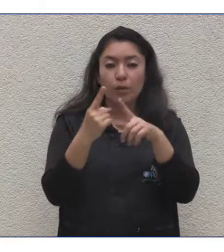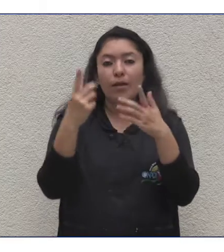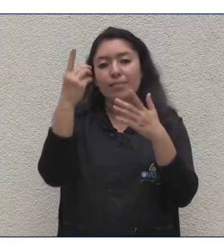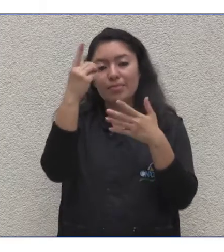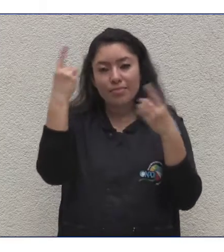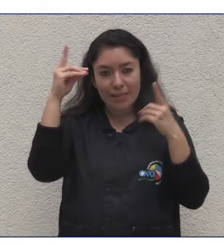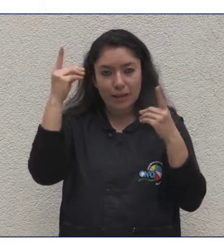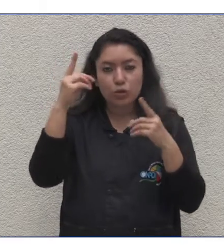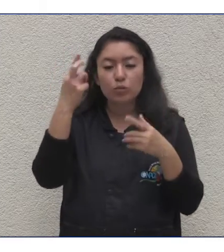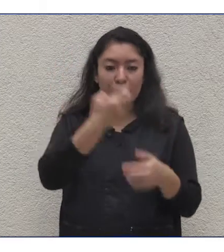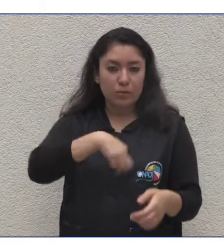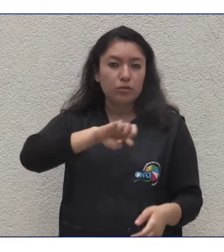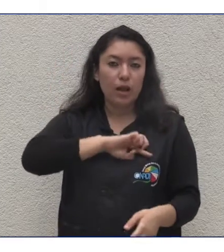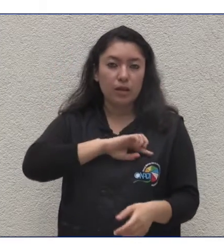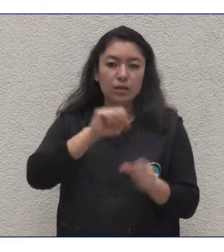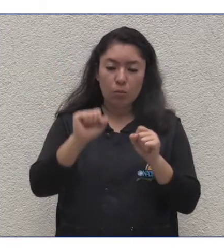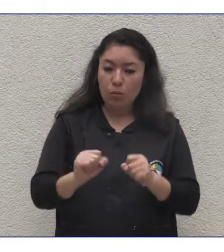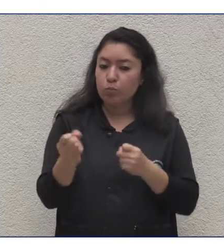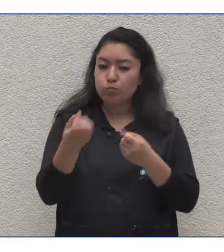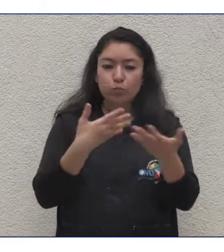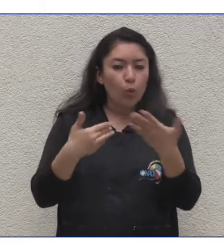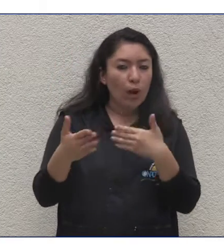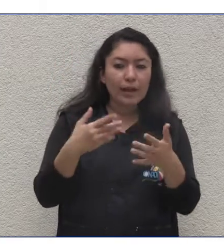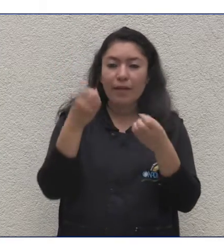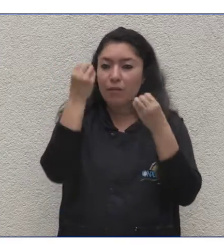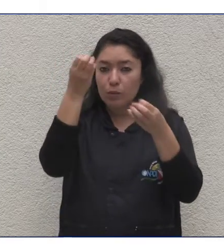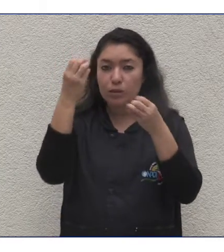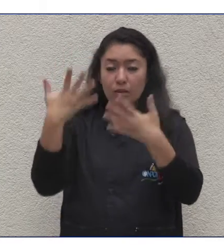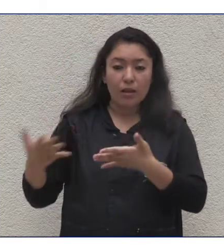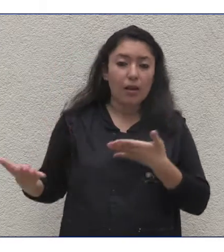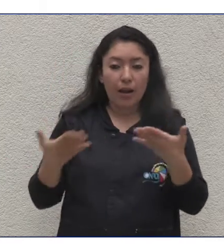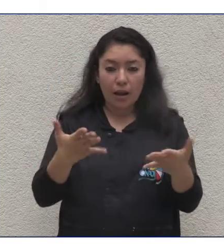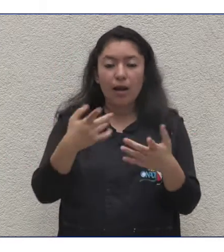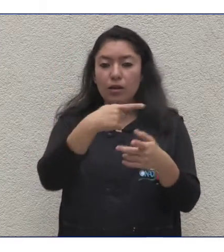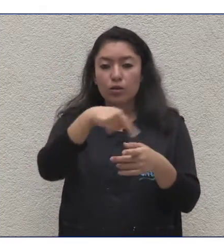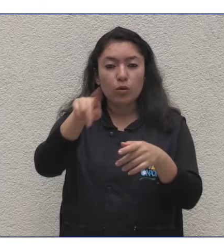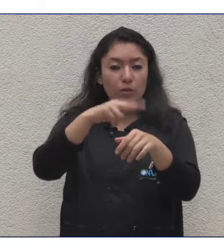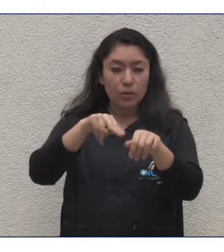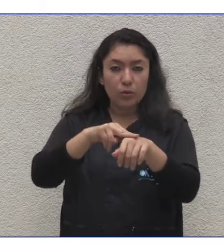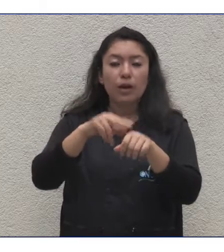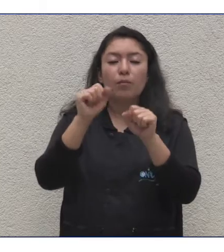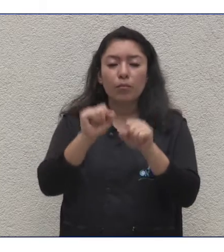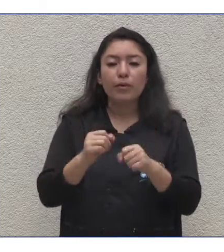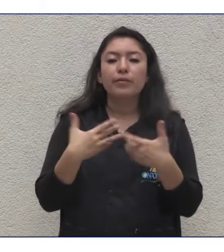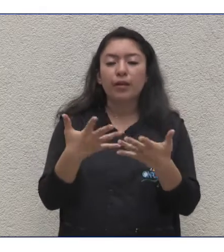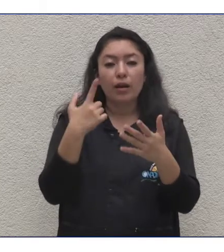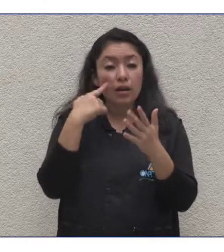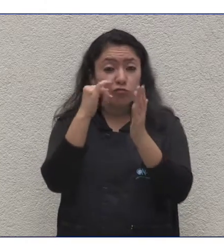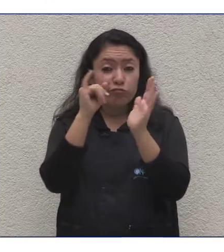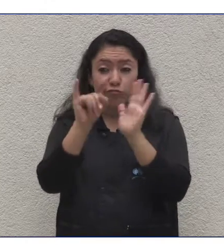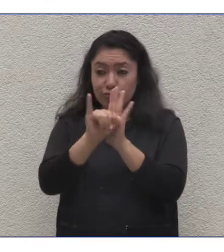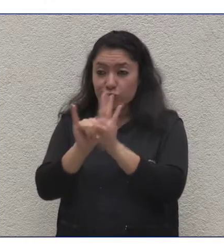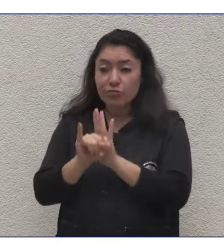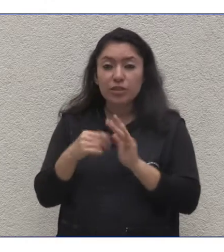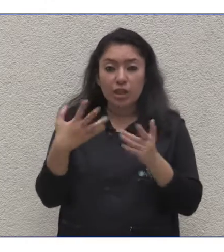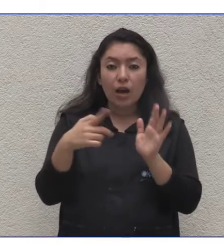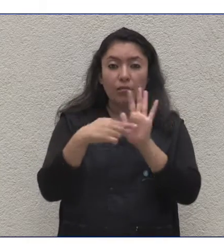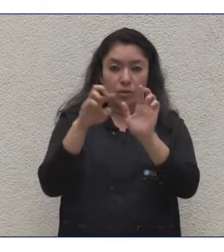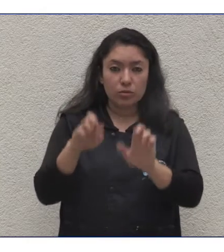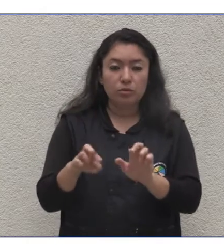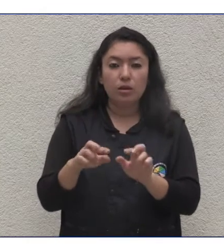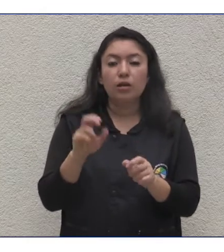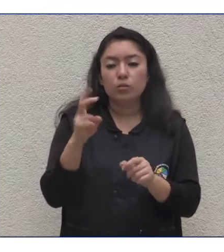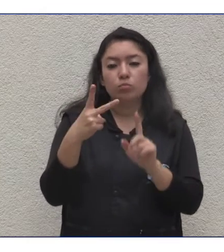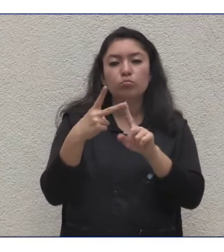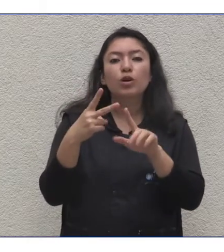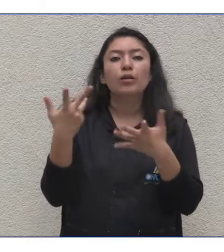Datos personales, los relativos a cualquier información concerniente a personas naturales, identificadas o identificables.